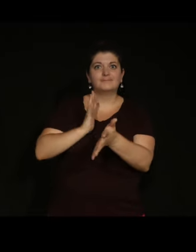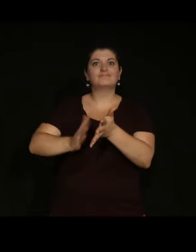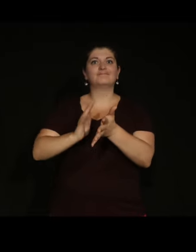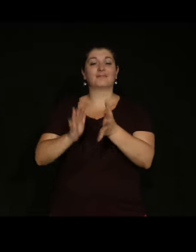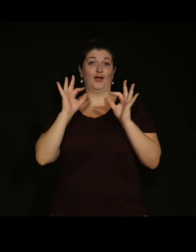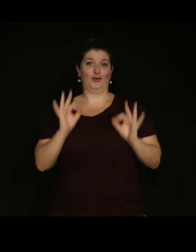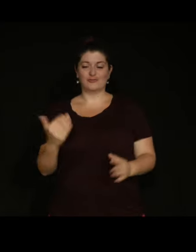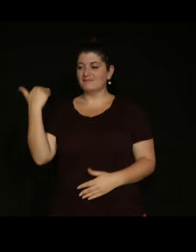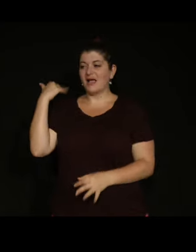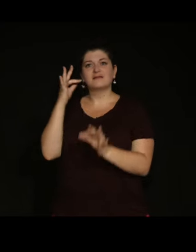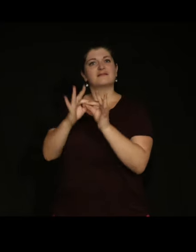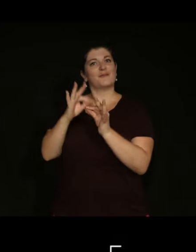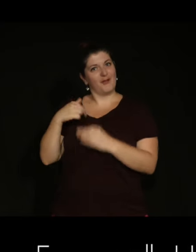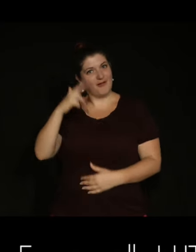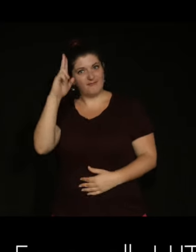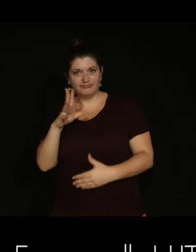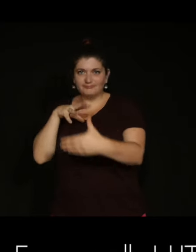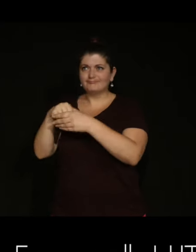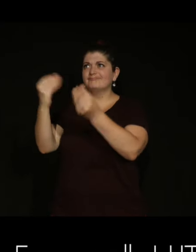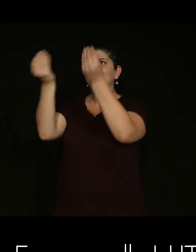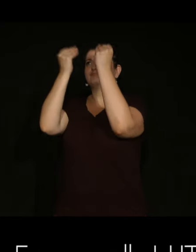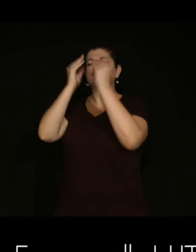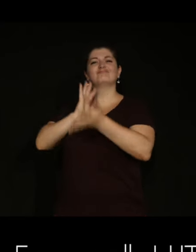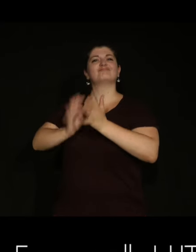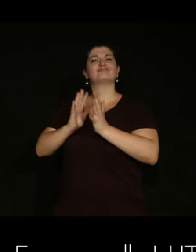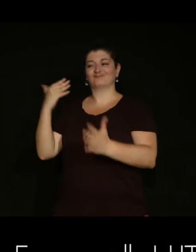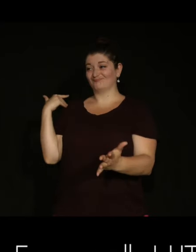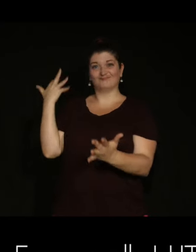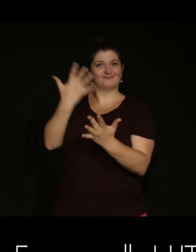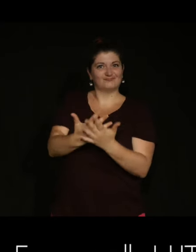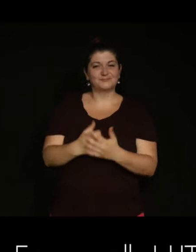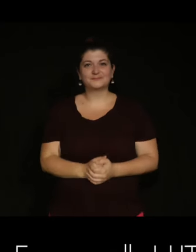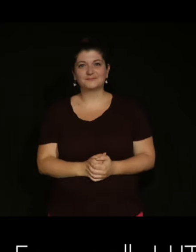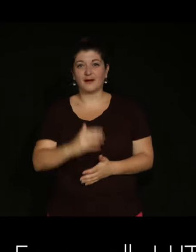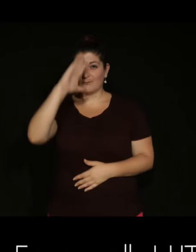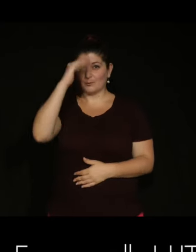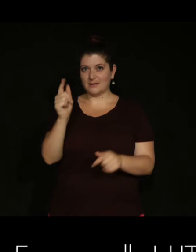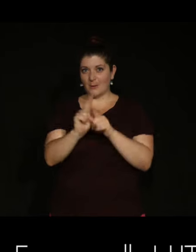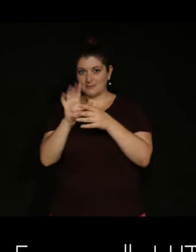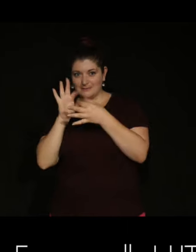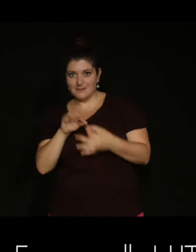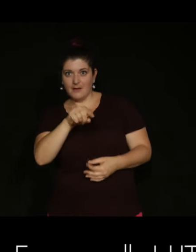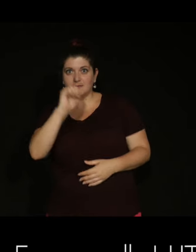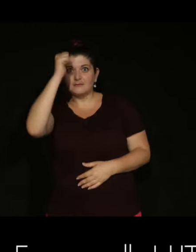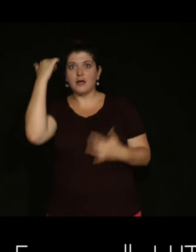à la base, c'est pour dans la volonté d'adapter un de mes spectacles en version bilingue français LSF.